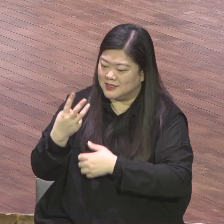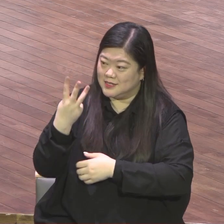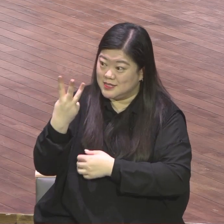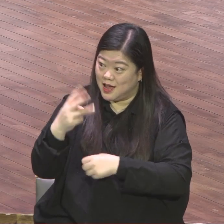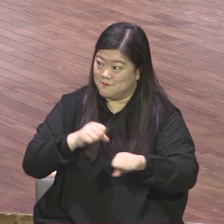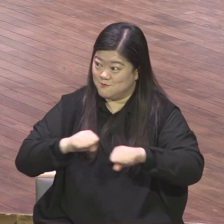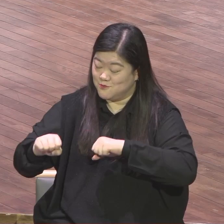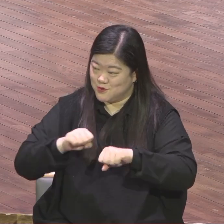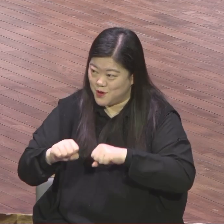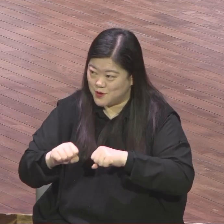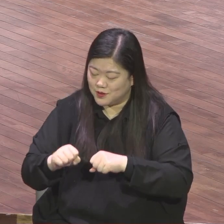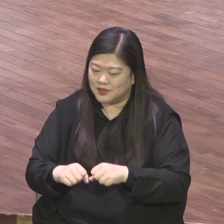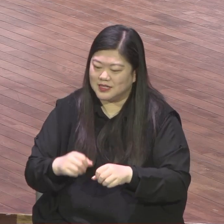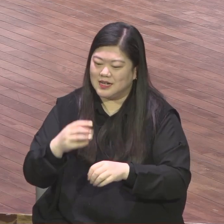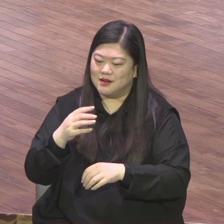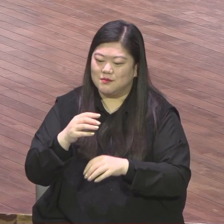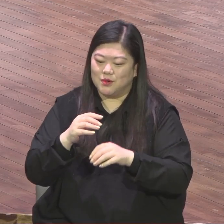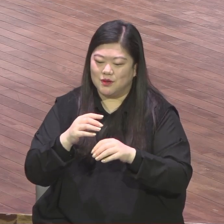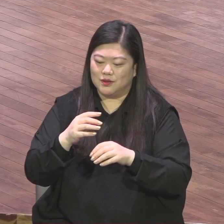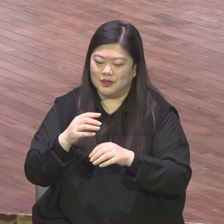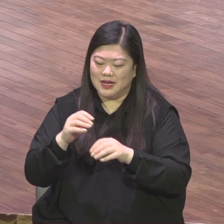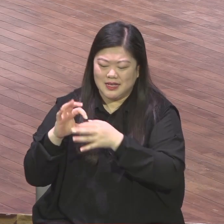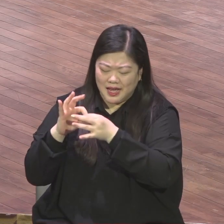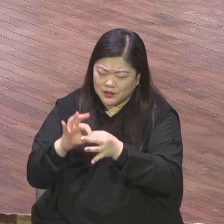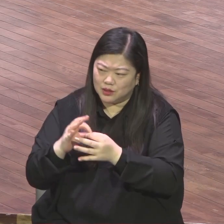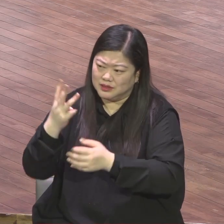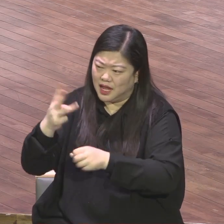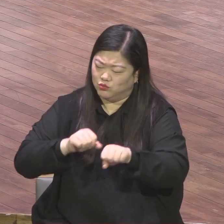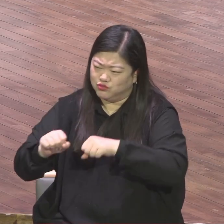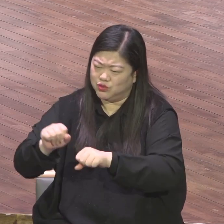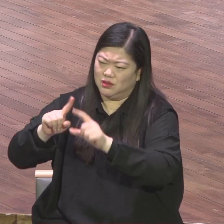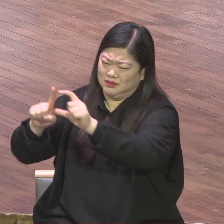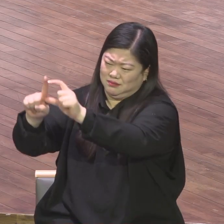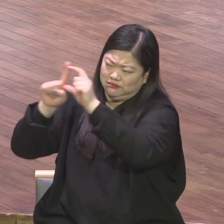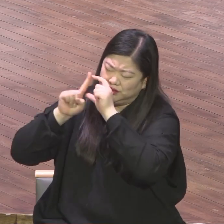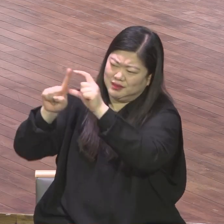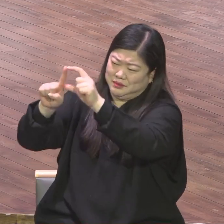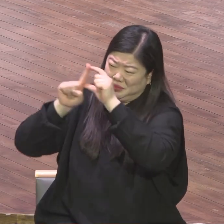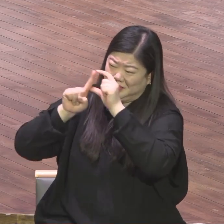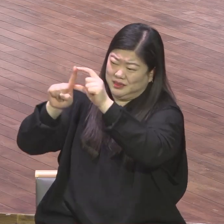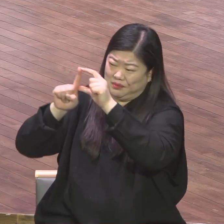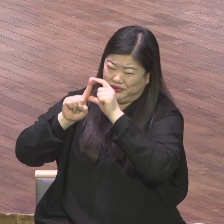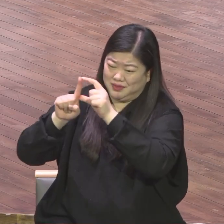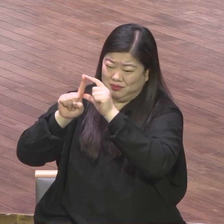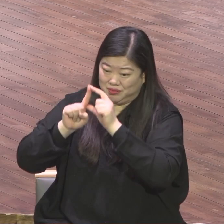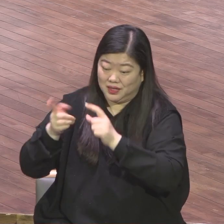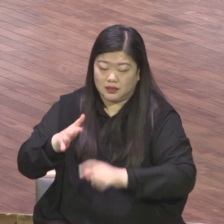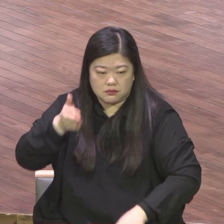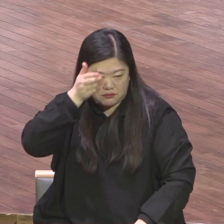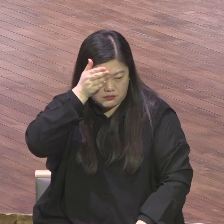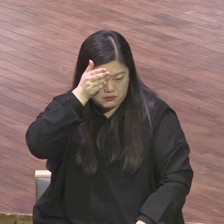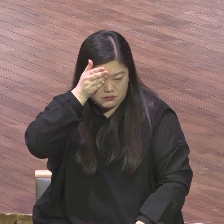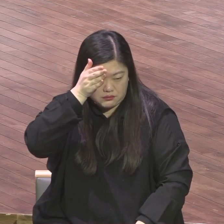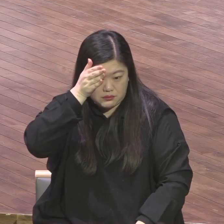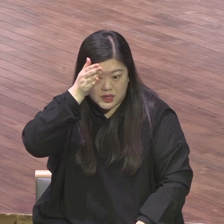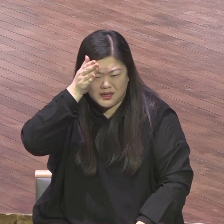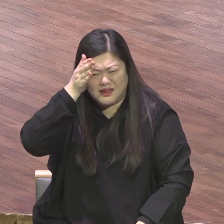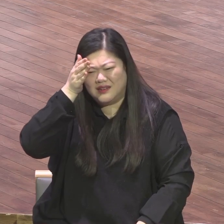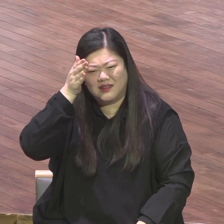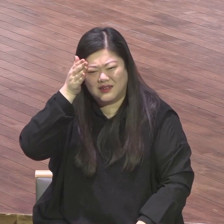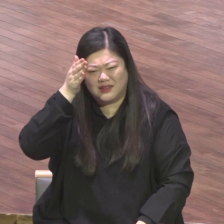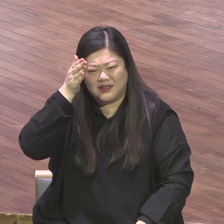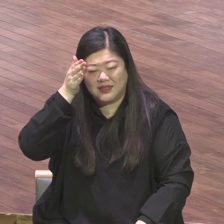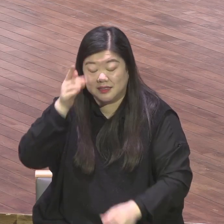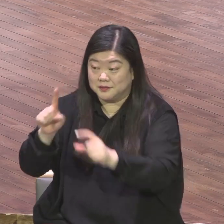이 장당기 결식자들 부귀로 작정된 자들을 너 주위에 있는 많은 사람들을 주께로 인도해라 그러면 여러분이